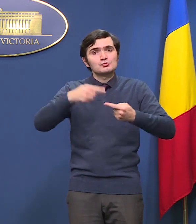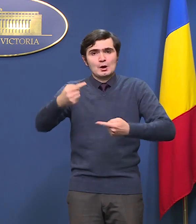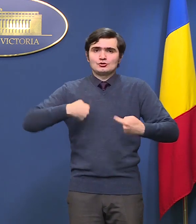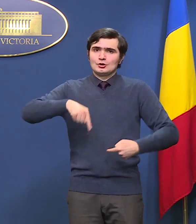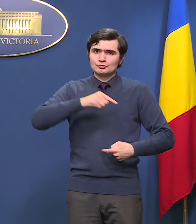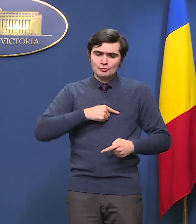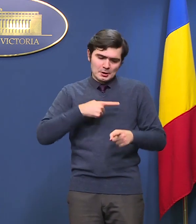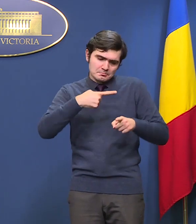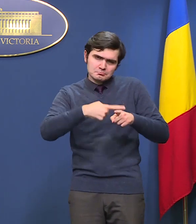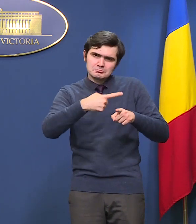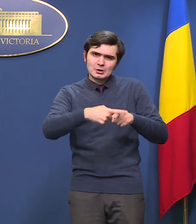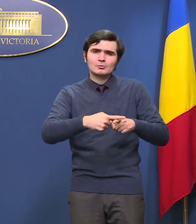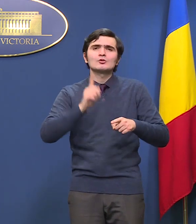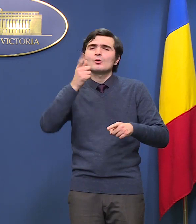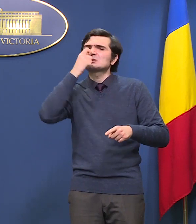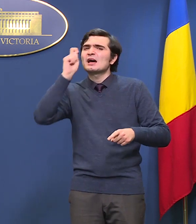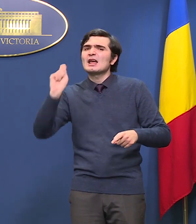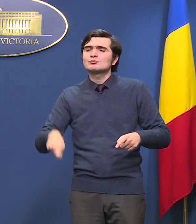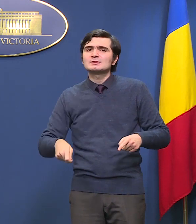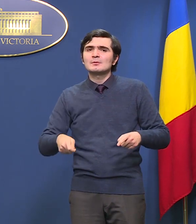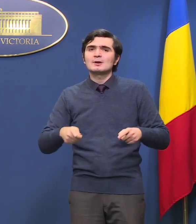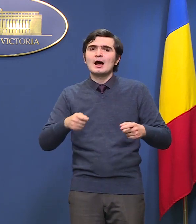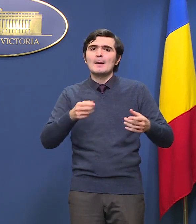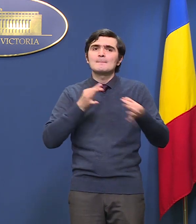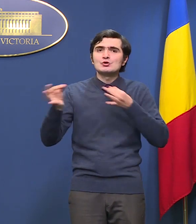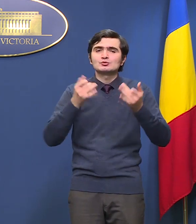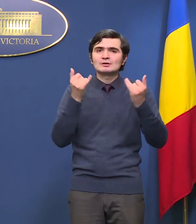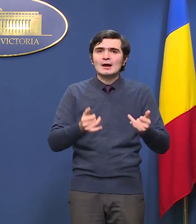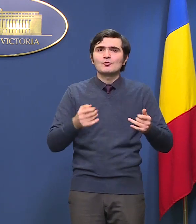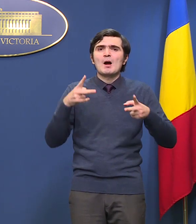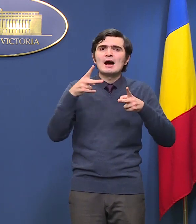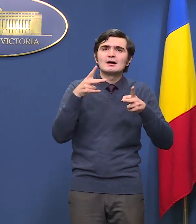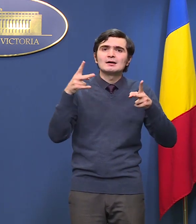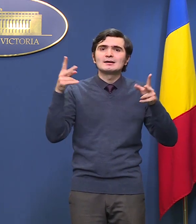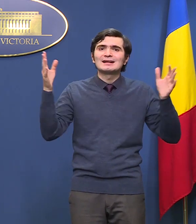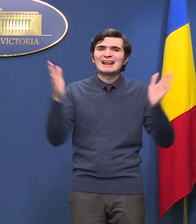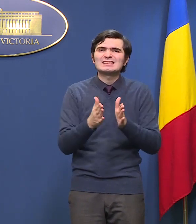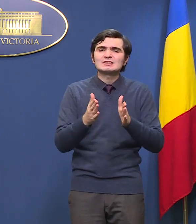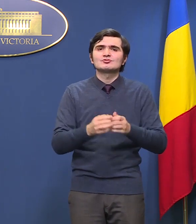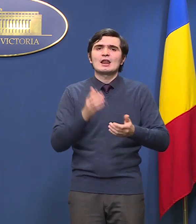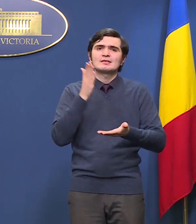vom renunța la restrângerile de drepturi și libertăți care au fost